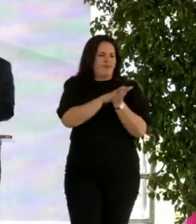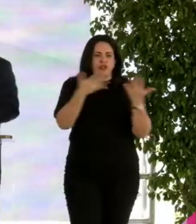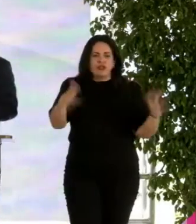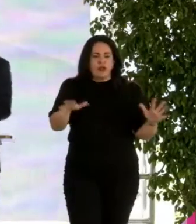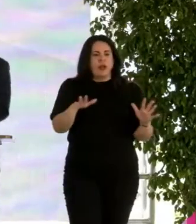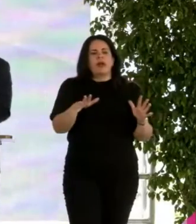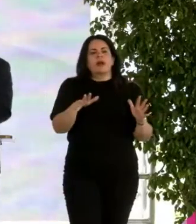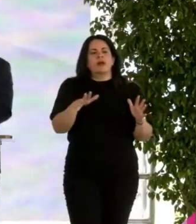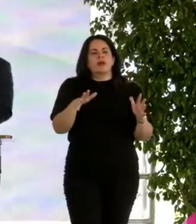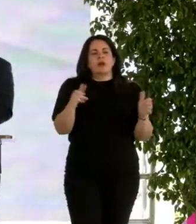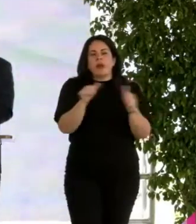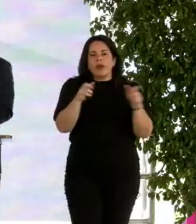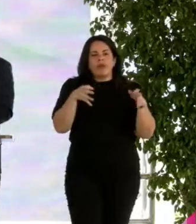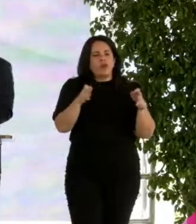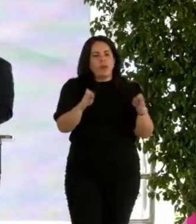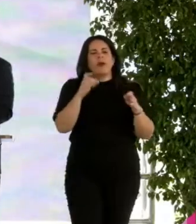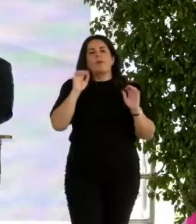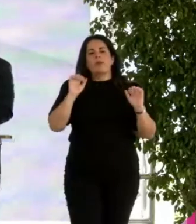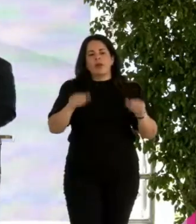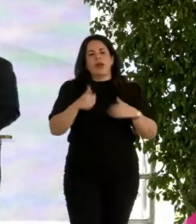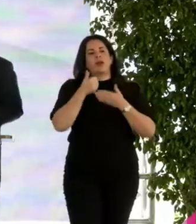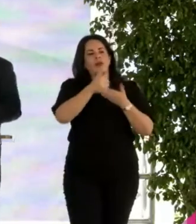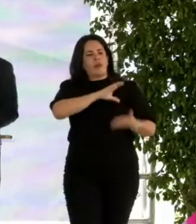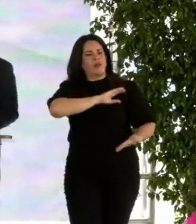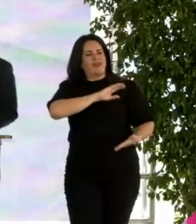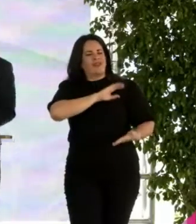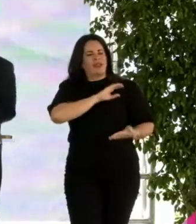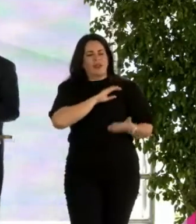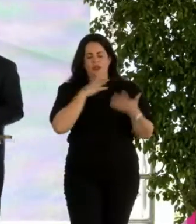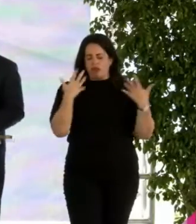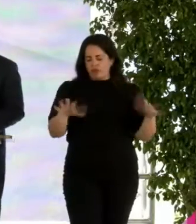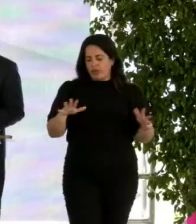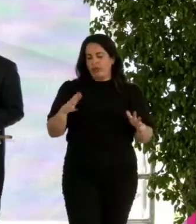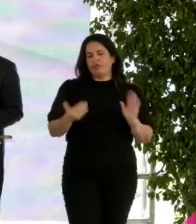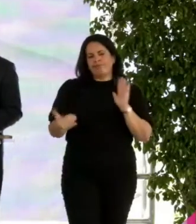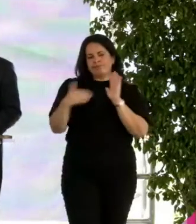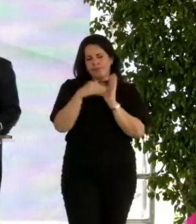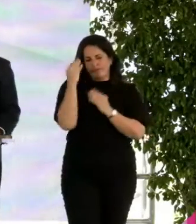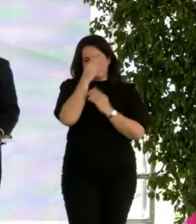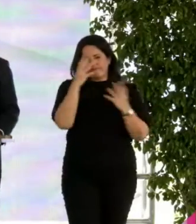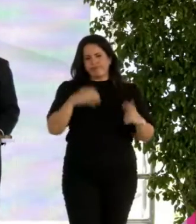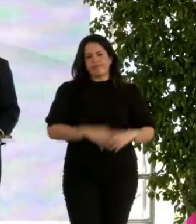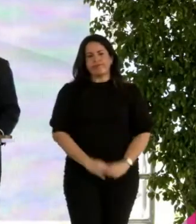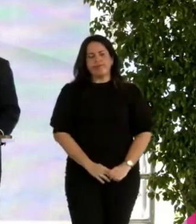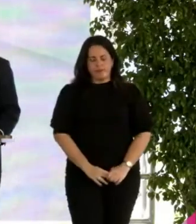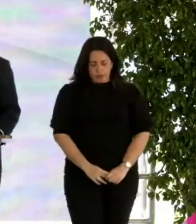de todas maneras ayudar a nuestros policías. Como he dicho antes y repito ahora,